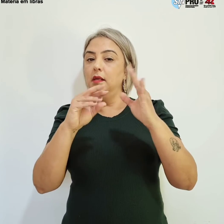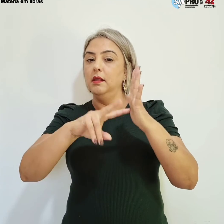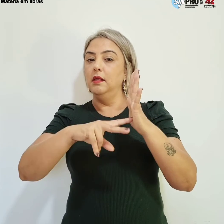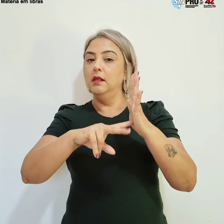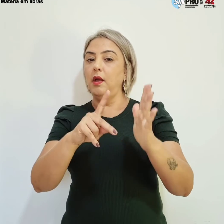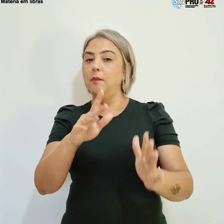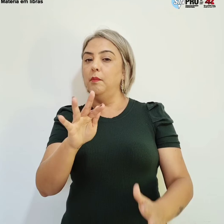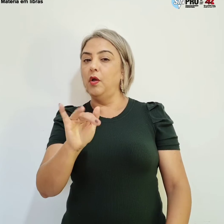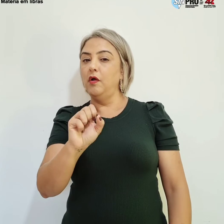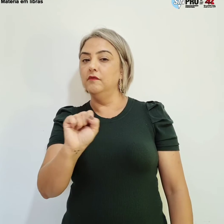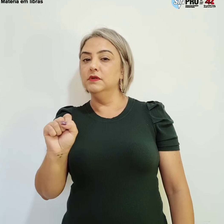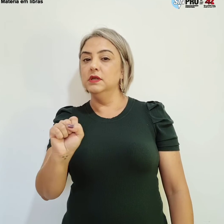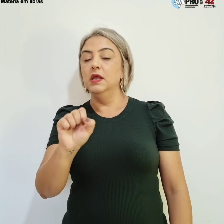e SEE-DF.